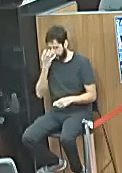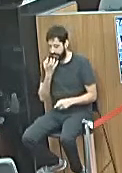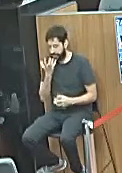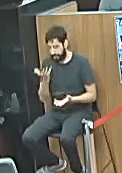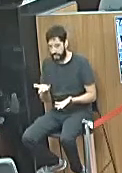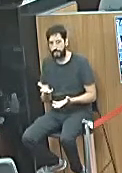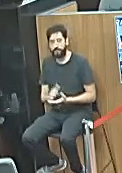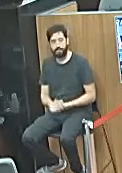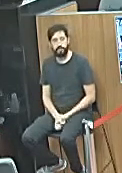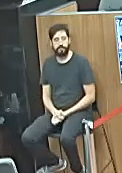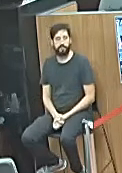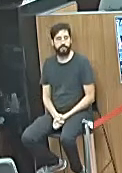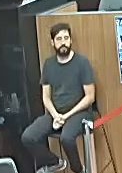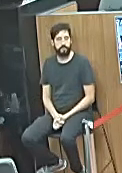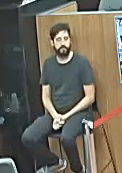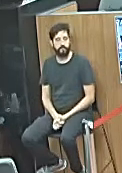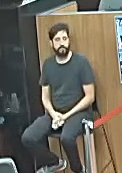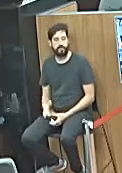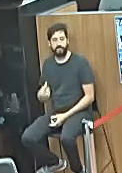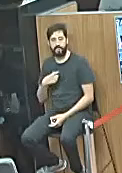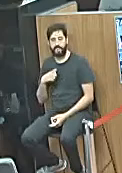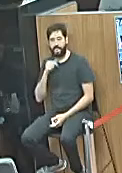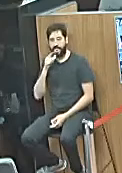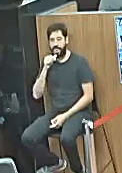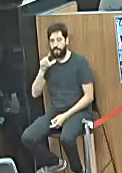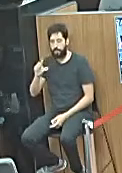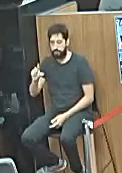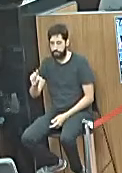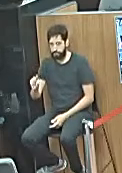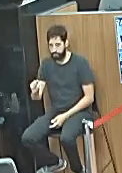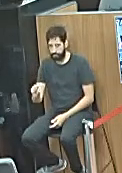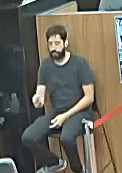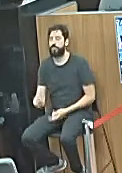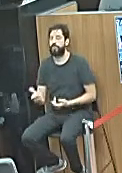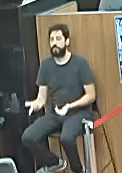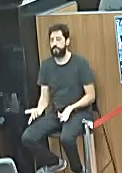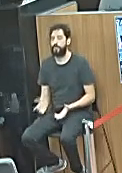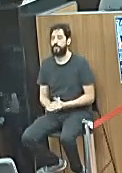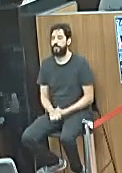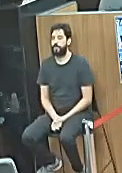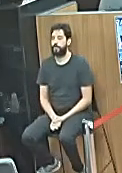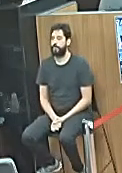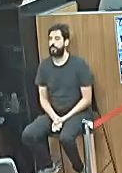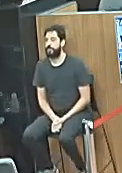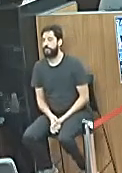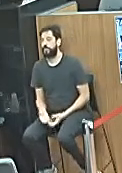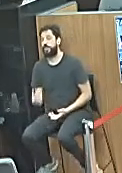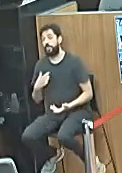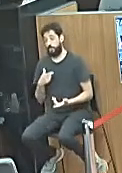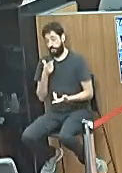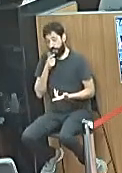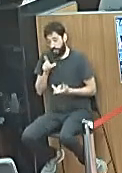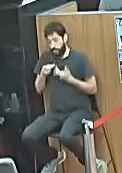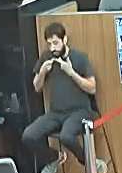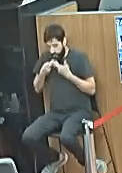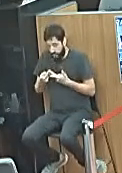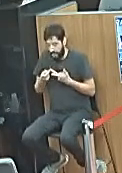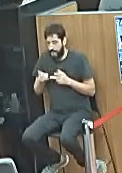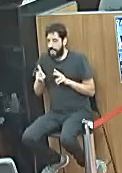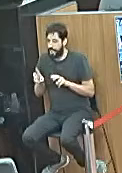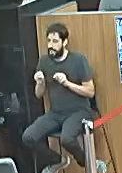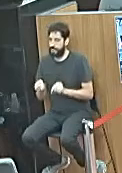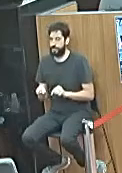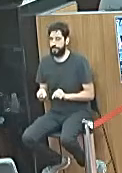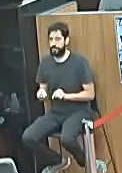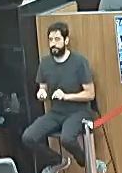mesmo de de baixa é então a assim o que eu consigo falar especificamente é